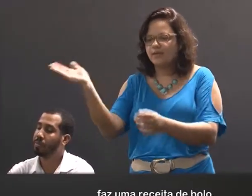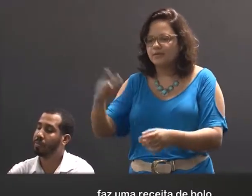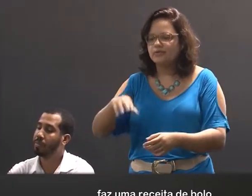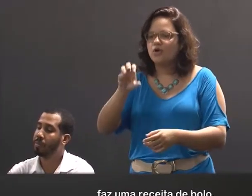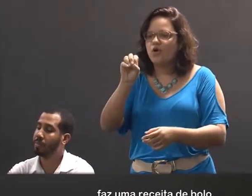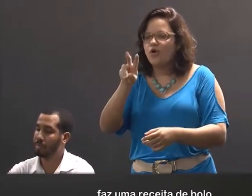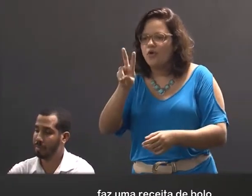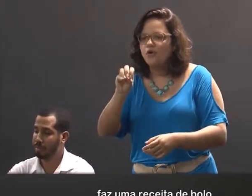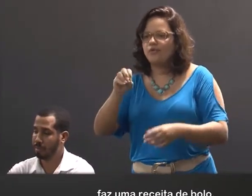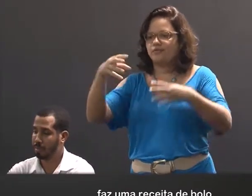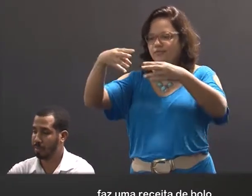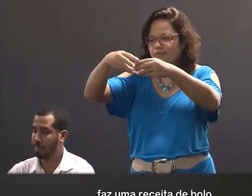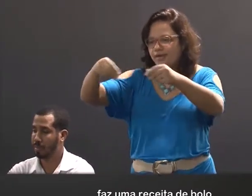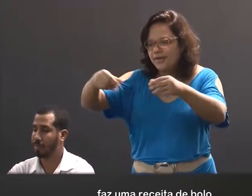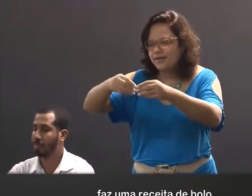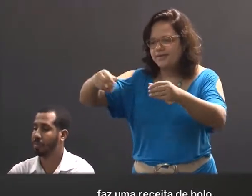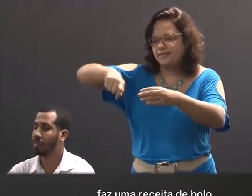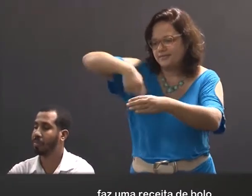uma receita de bolo.